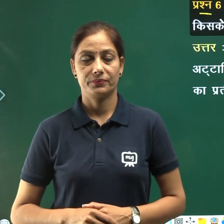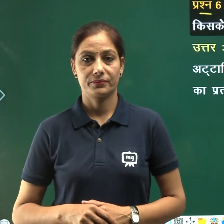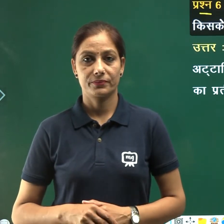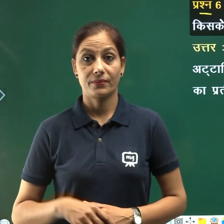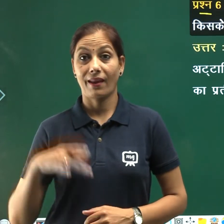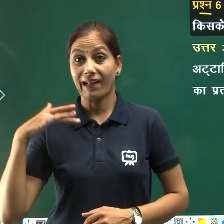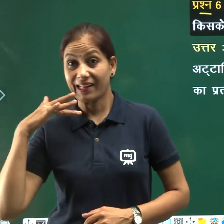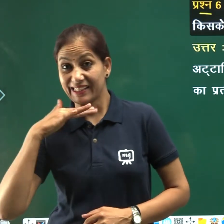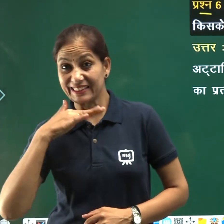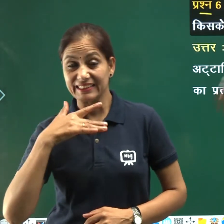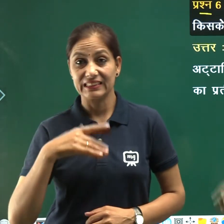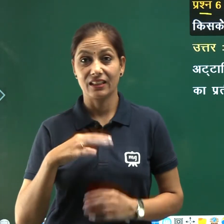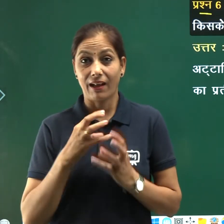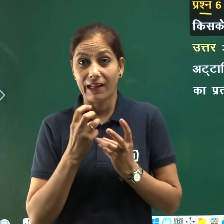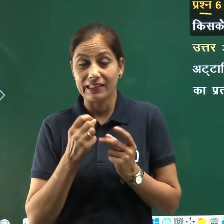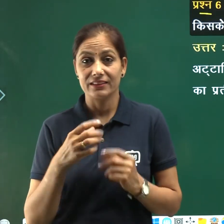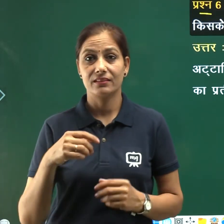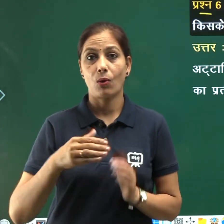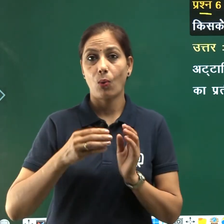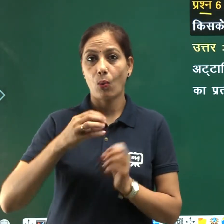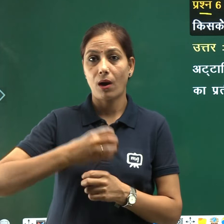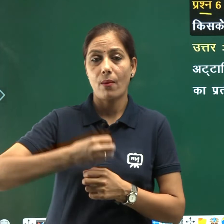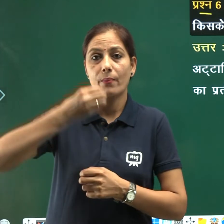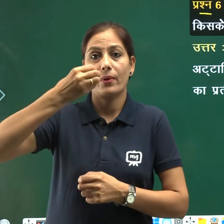पंख और अट्टालिका